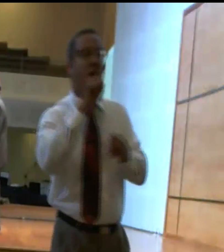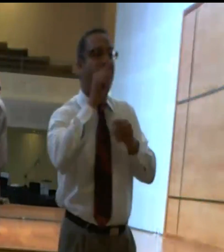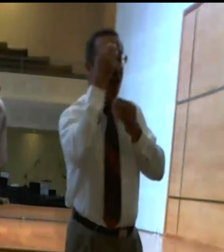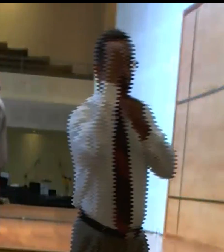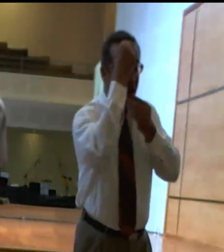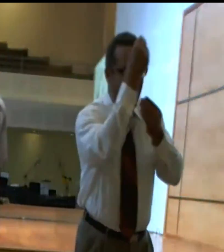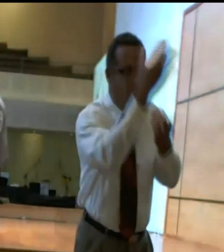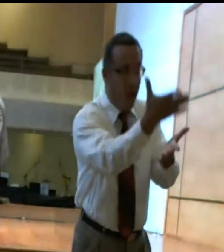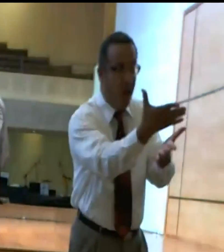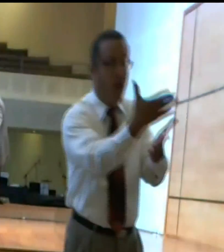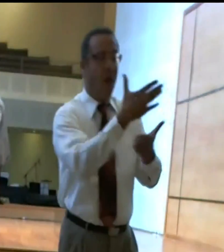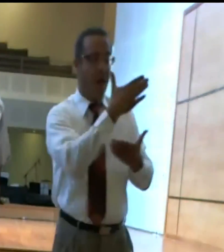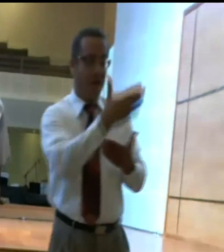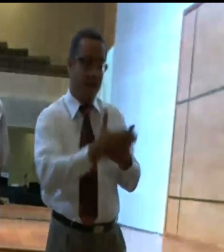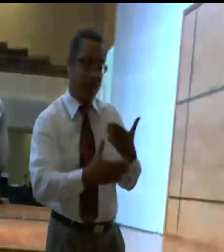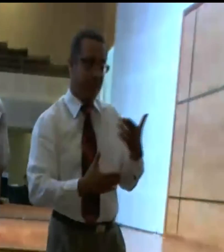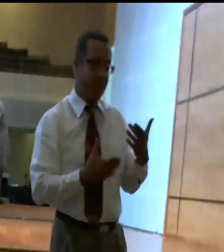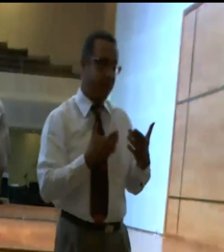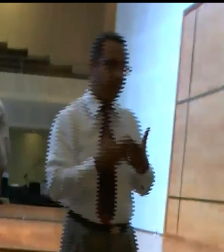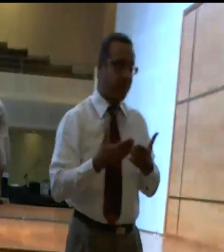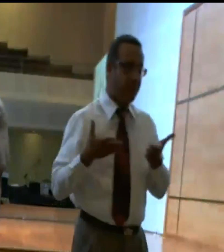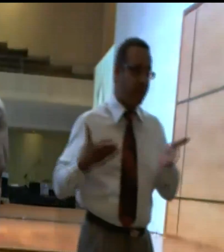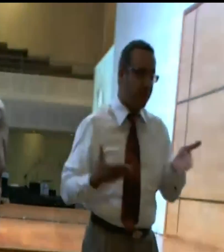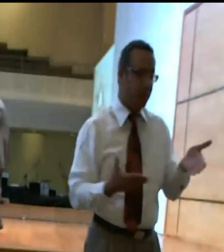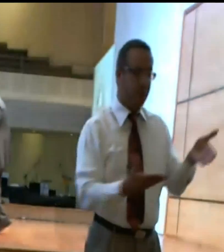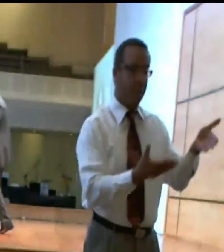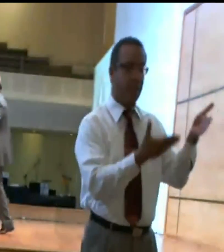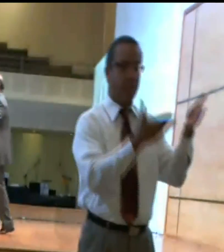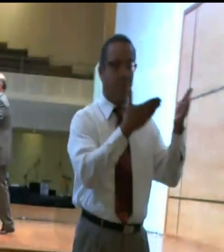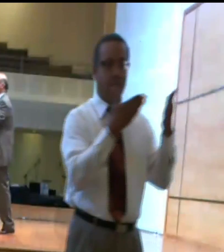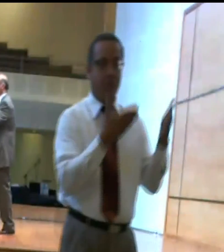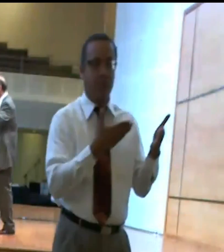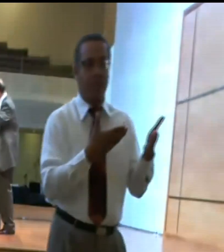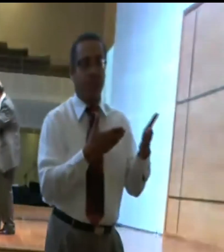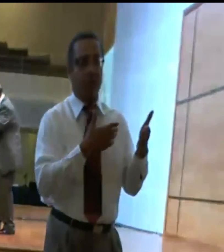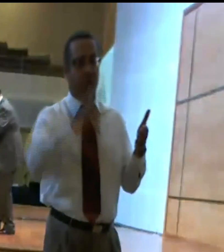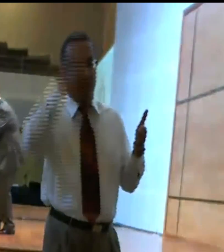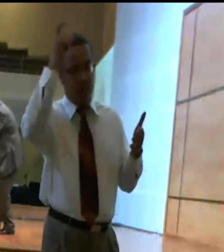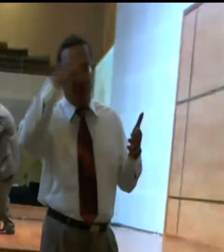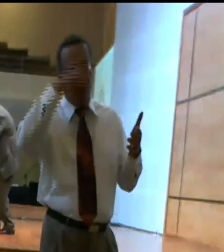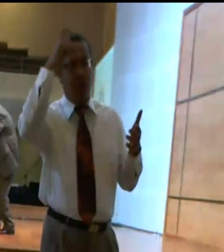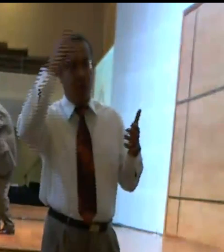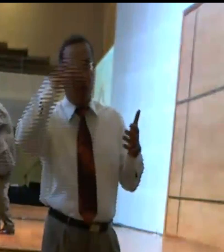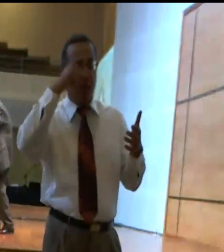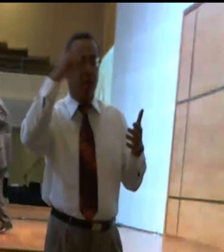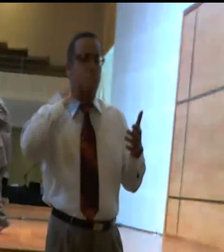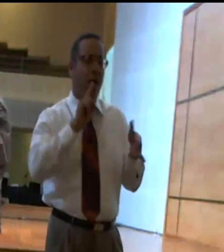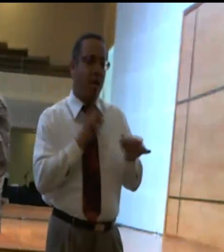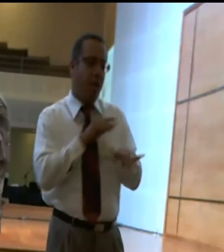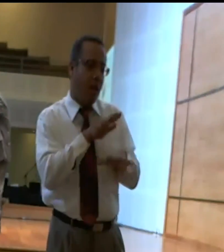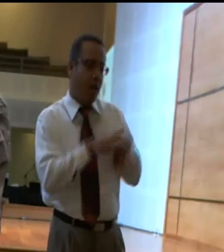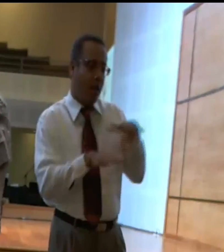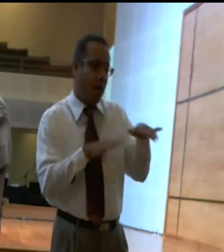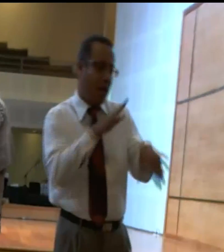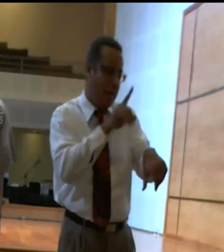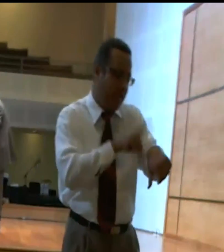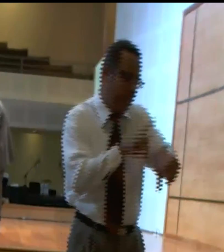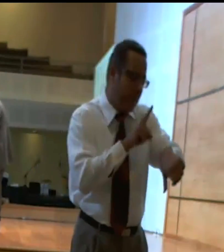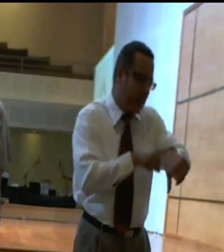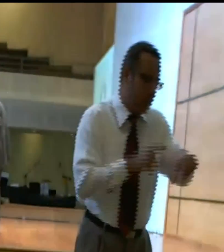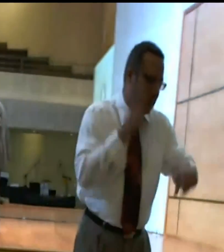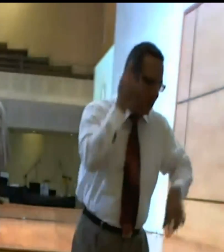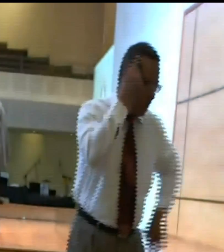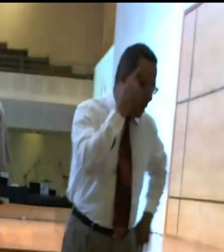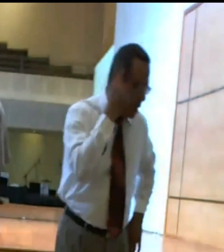Obedeciendo en la medida de lo posible y tratando de discernir con sabiduría cuál es el mejor curso de acción en ese momento